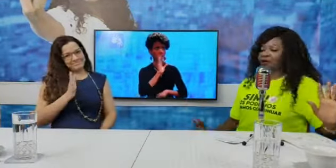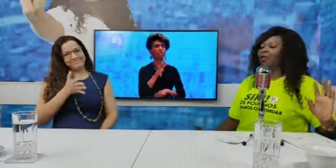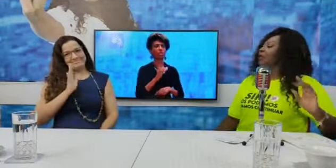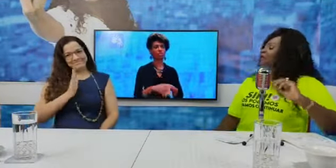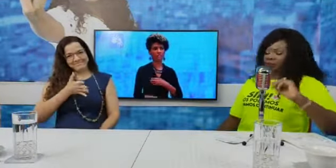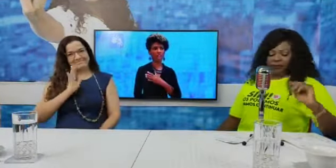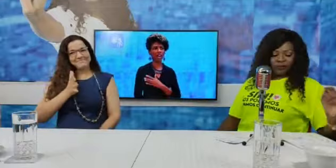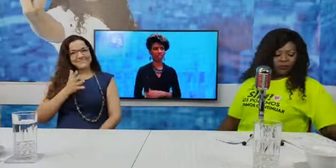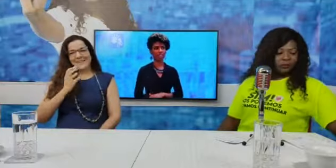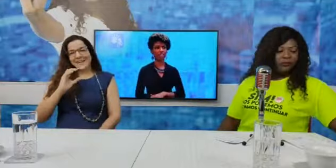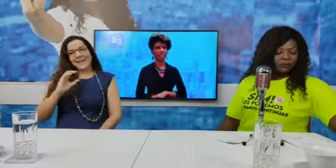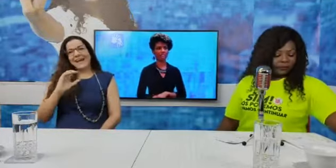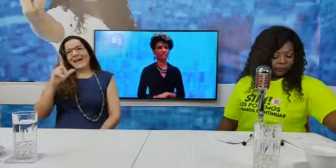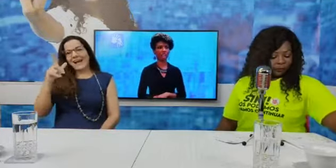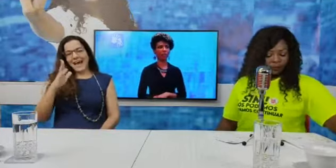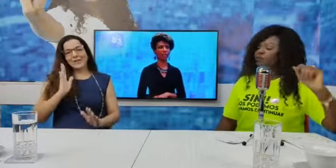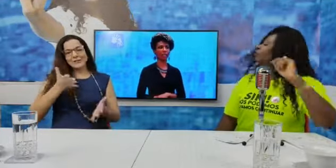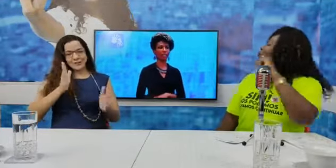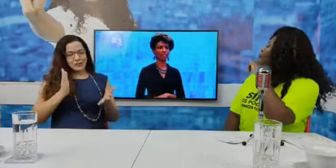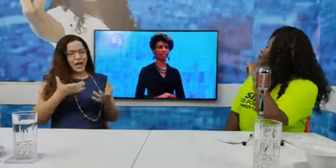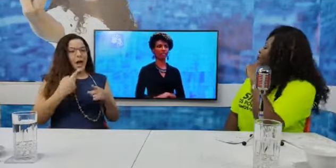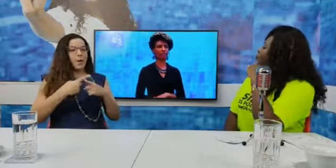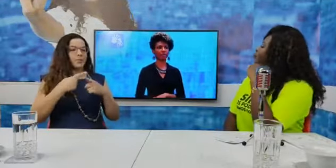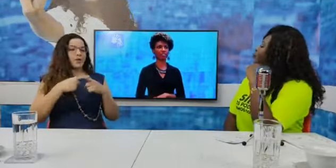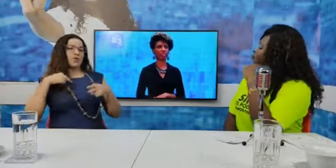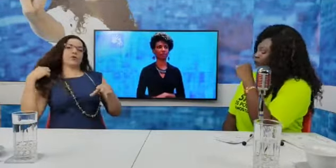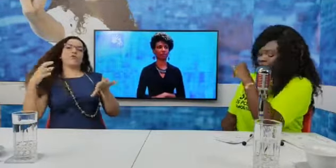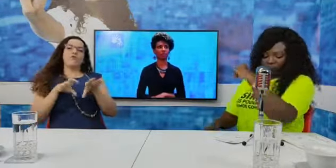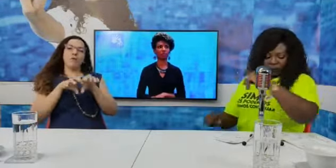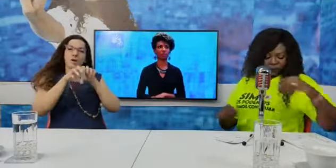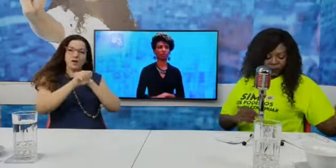Laísa. É. Já acompanhei.